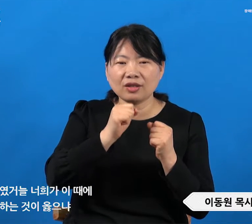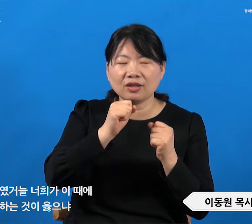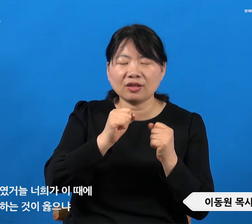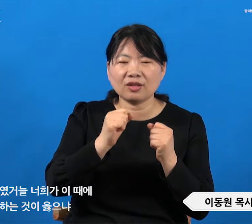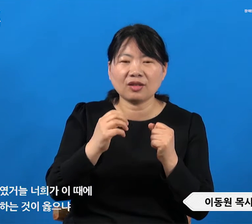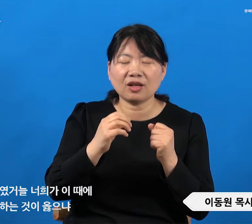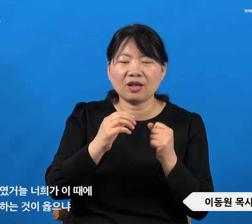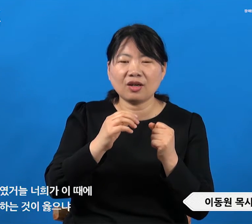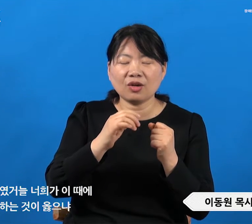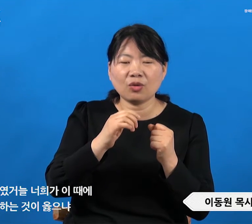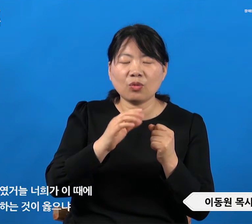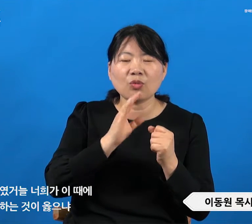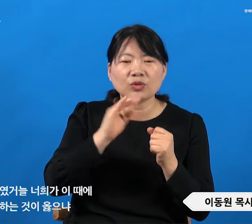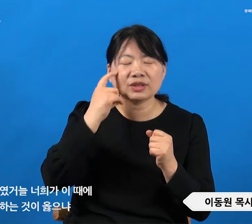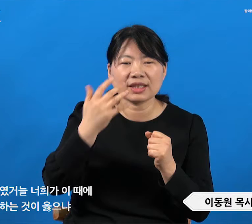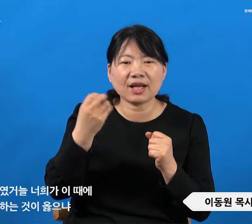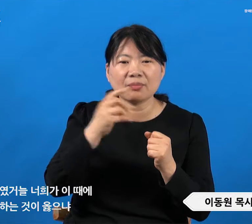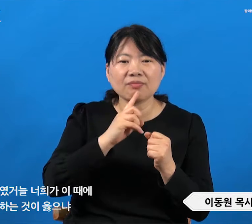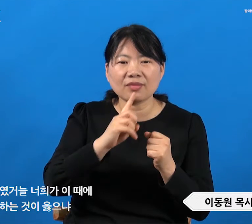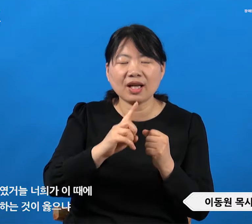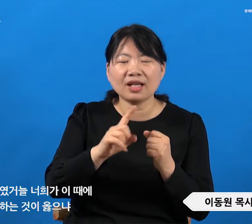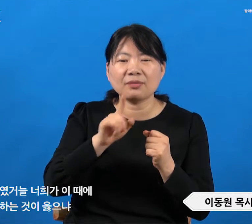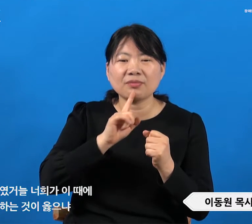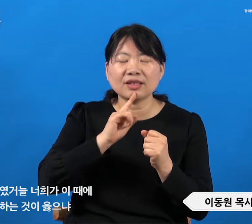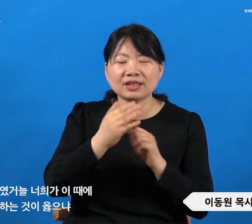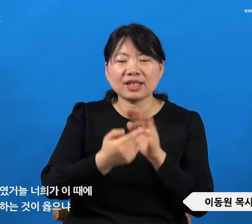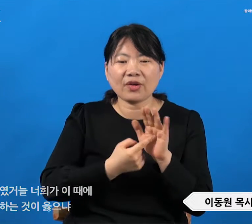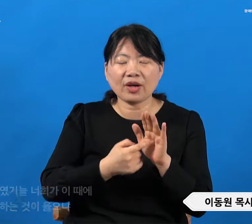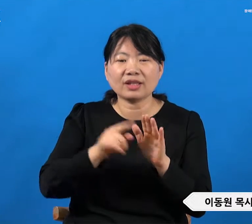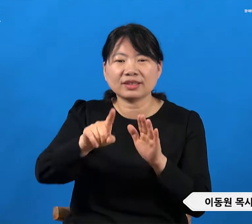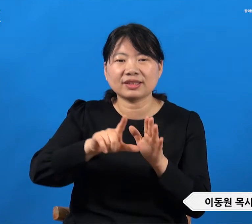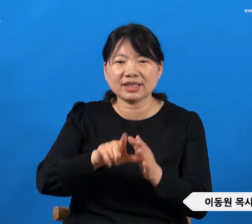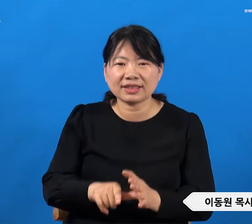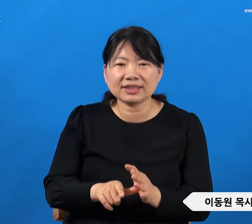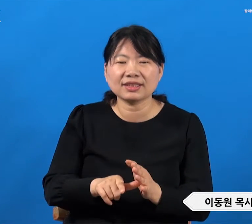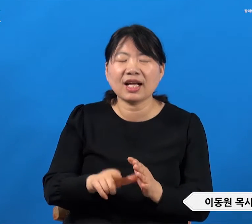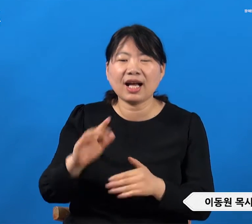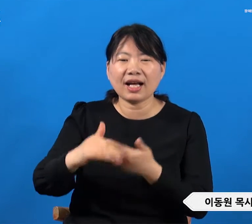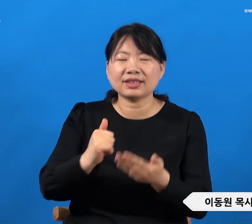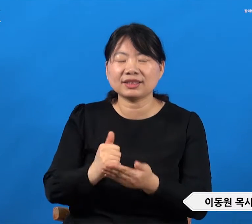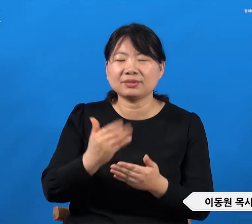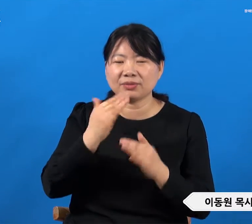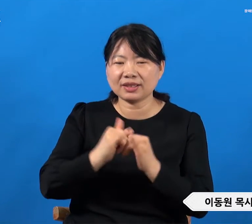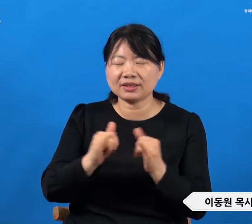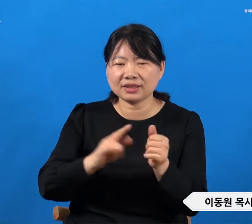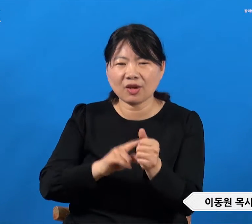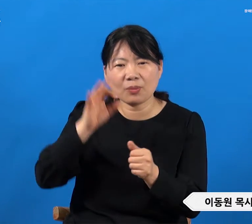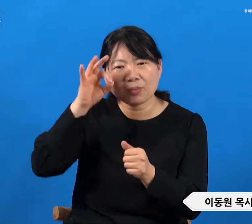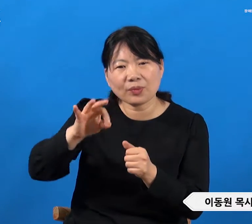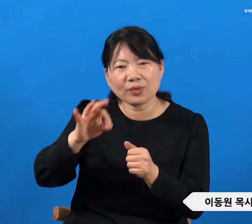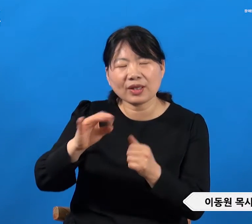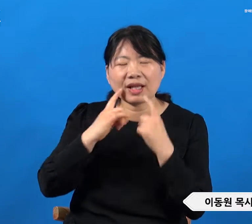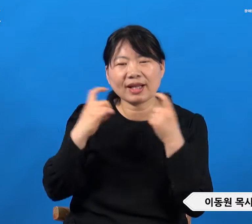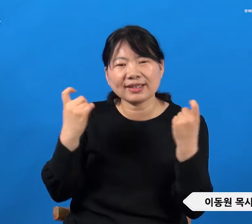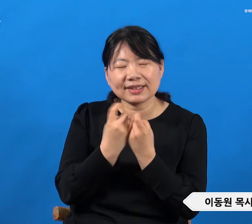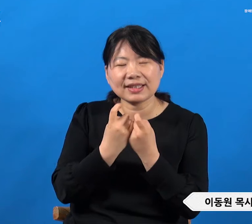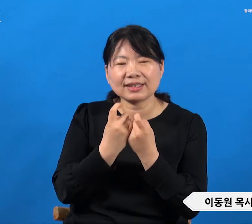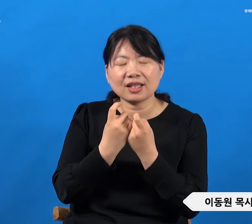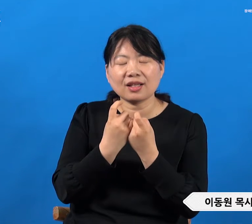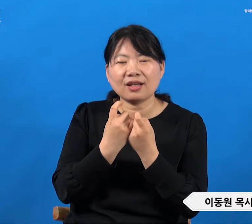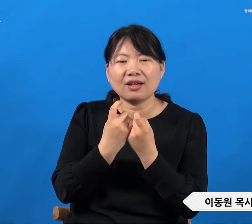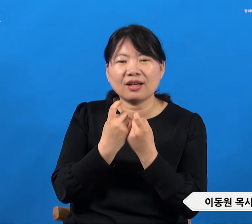옳으냐? 다시 말하면 그가 이 말씀을 예언하던 그 당시 소위 하나님의 백성들은